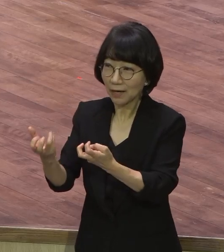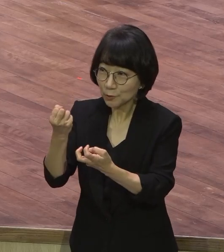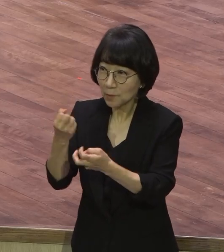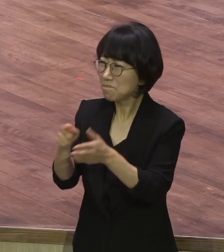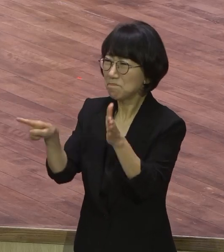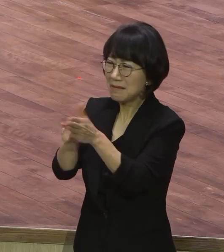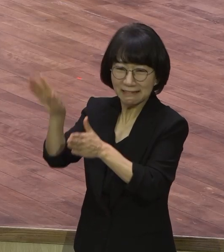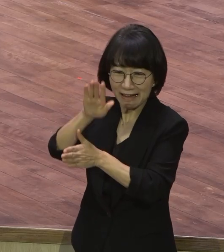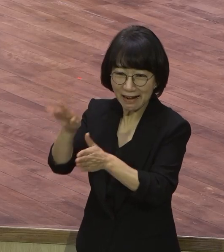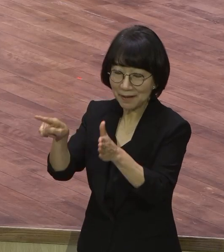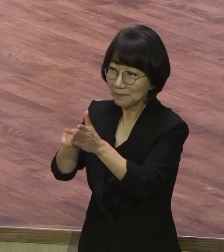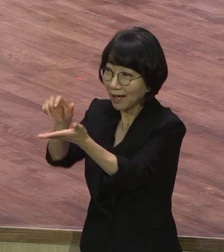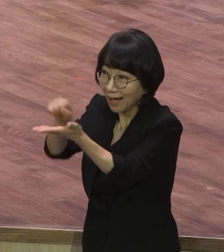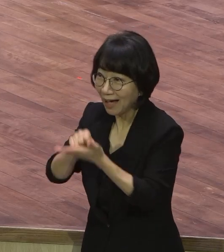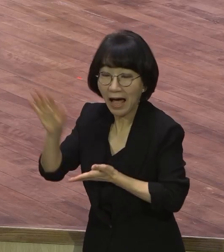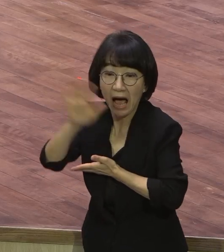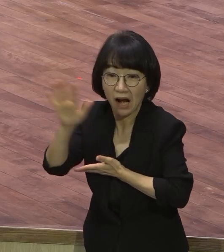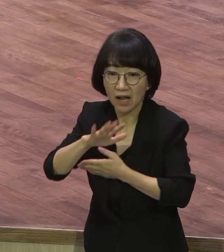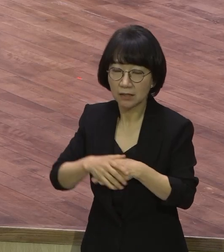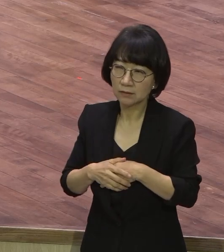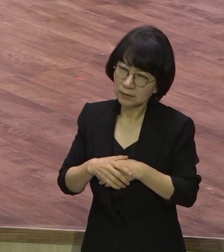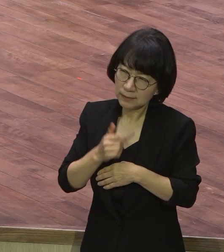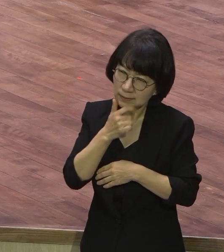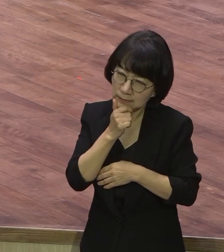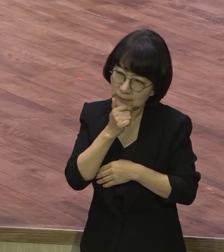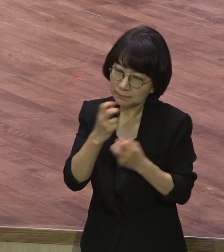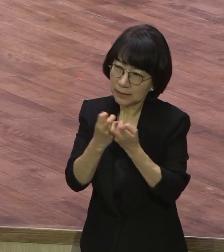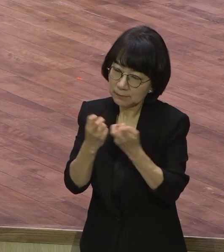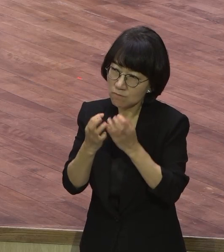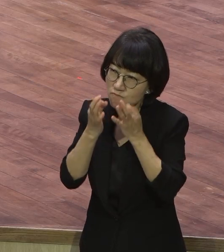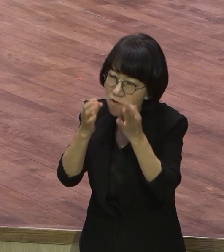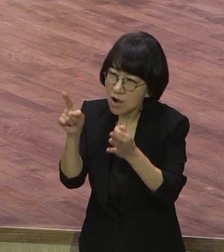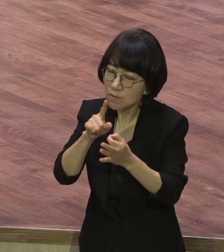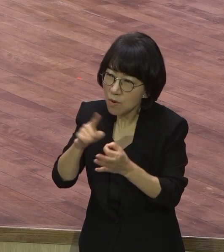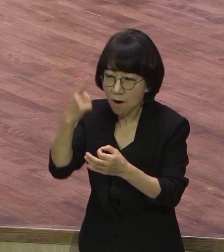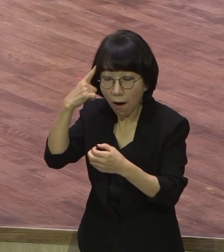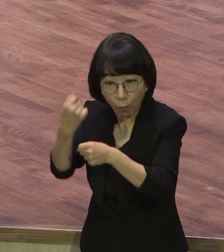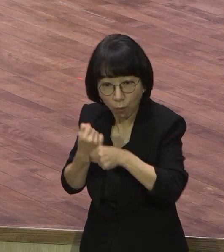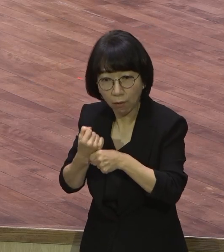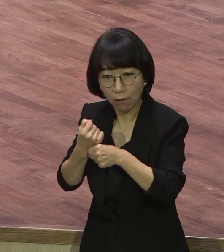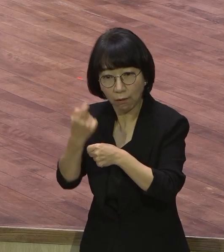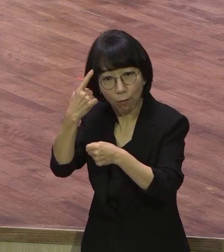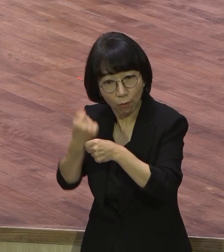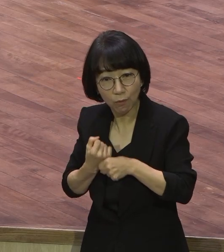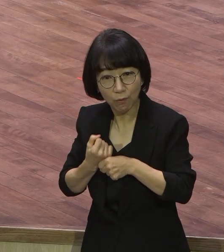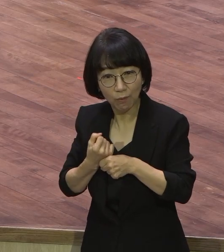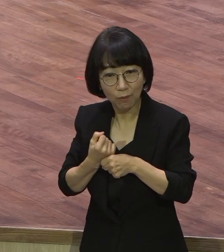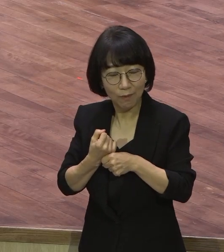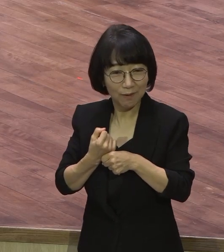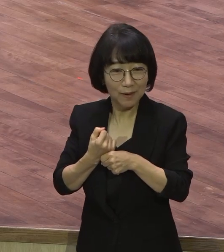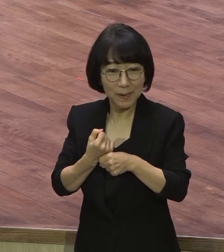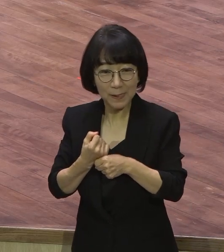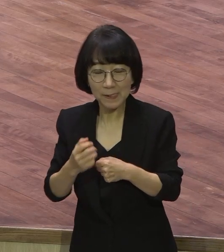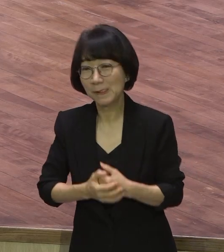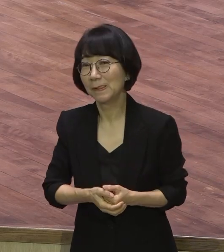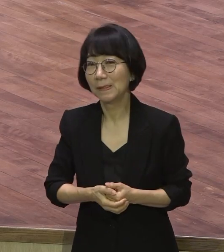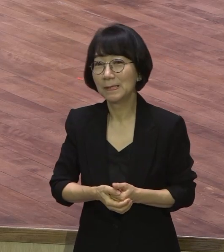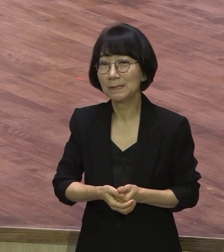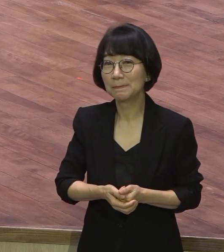쉽게 수용을 하지 못해. 이 기독교 진리를 이 구원의 진리를 오히려 구원의 진리를